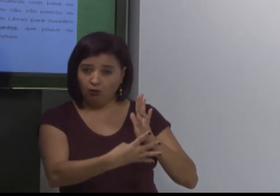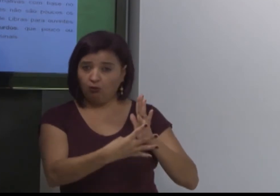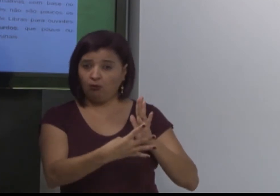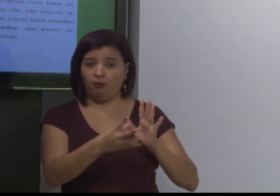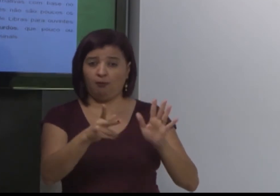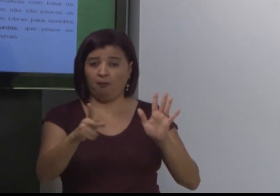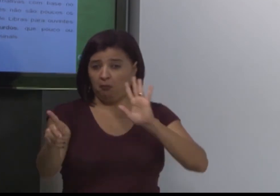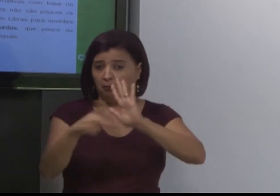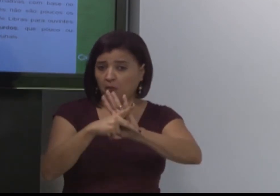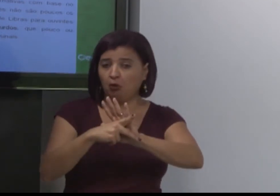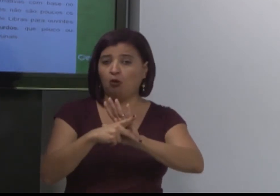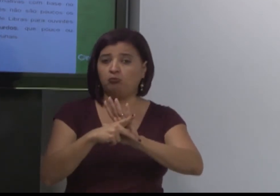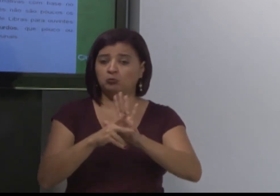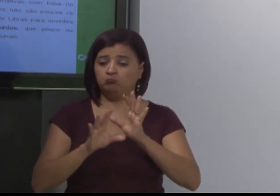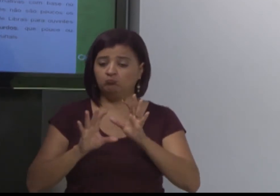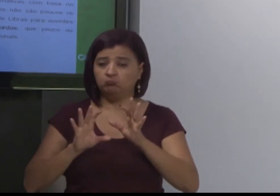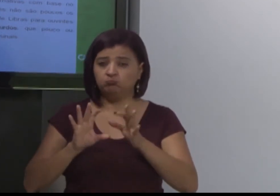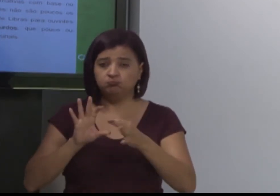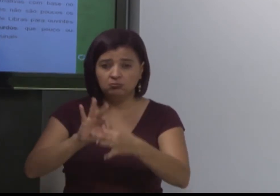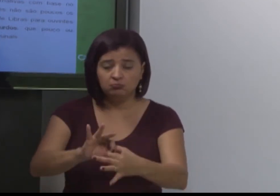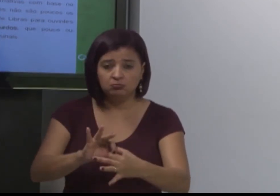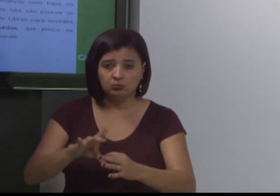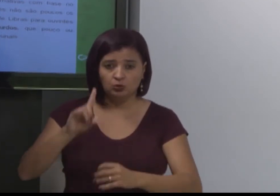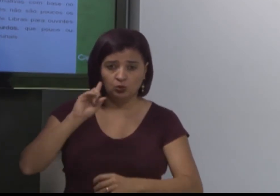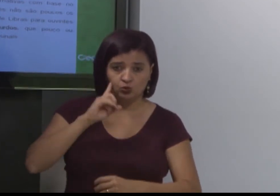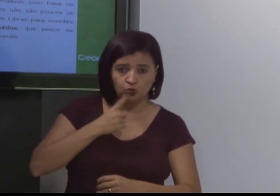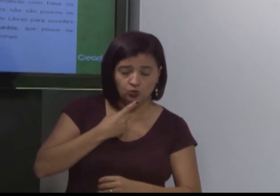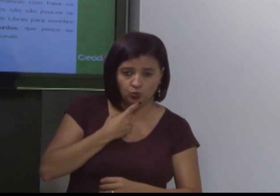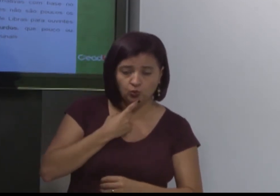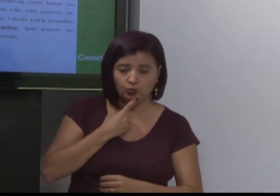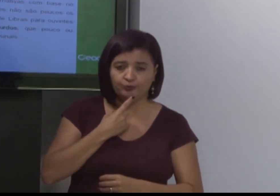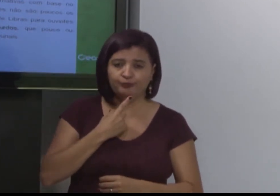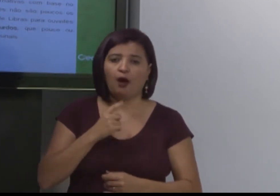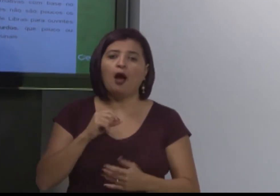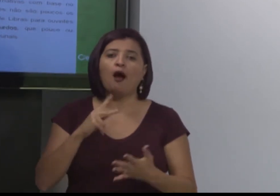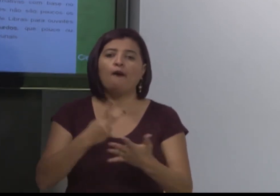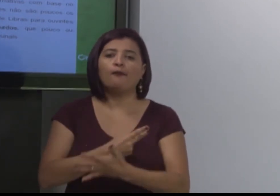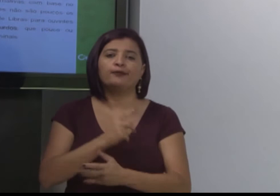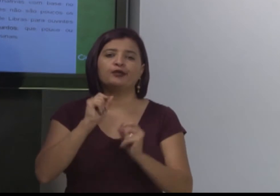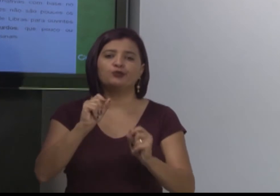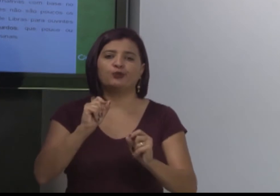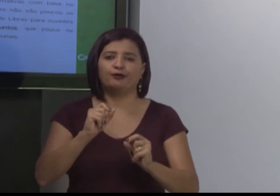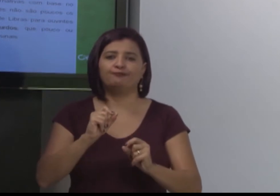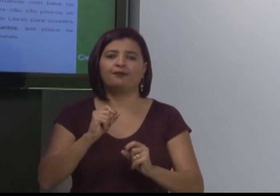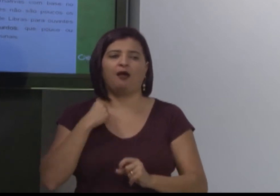Se não há um currículo contextualizado para surdos, o que ocorre?